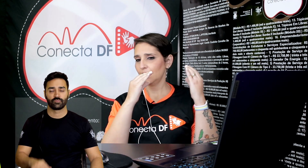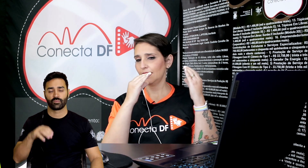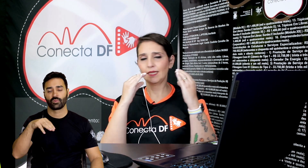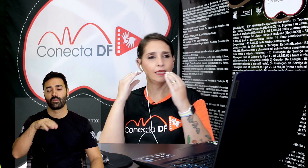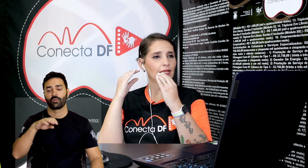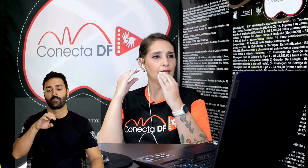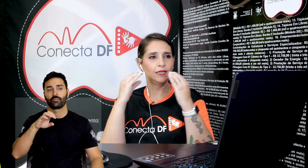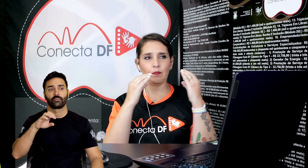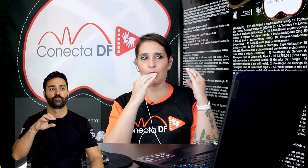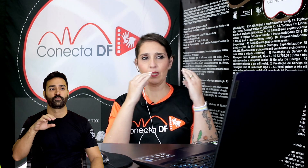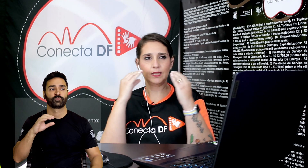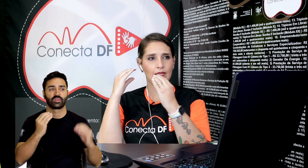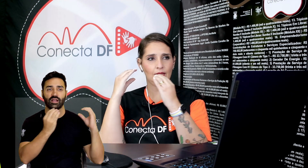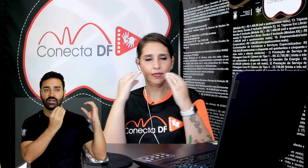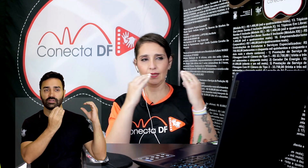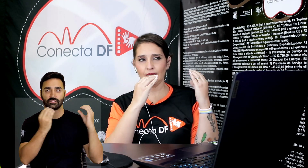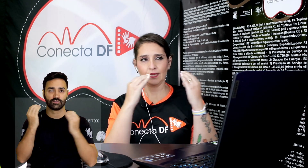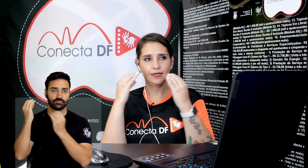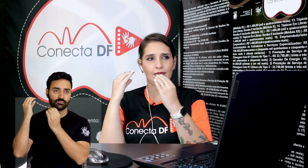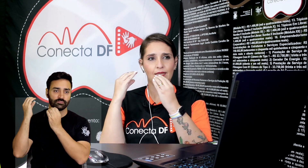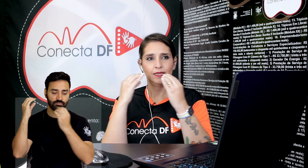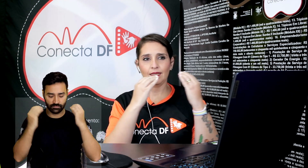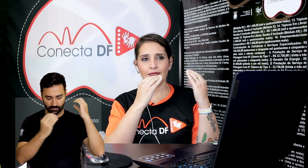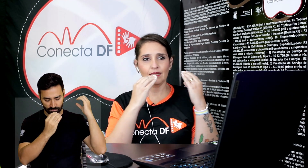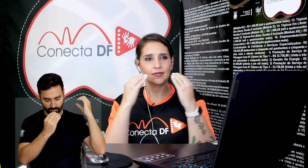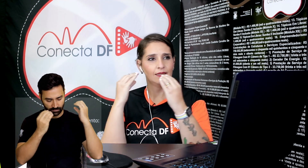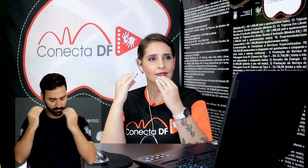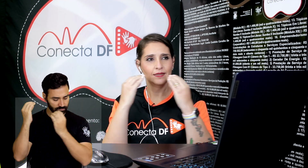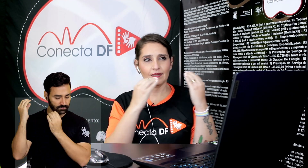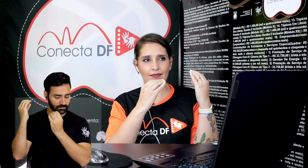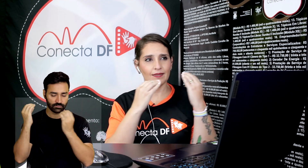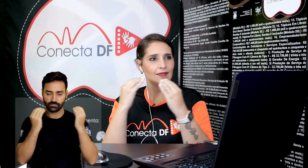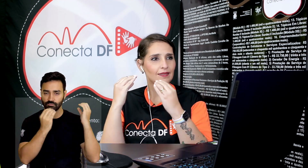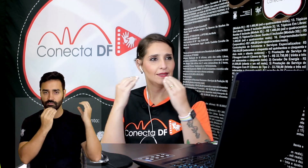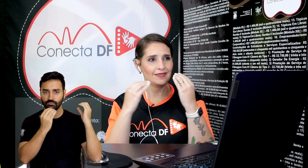Melancia. Aqui, melancia.